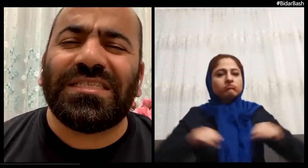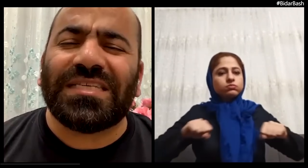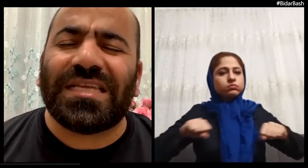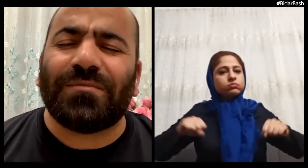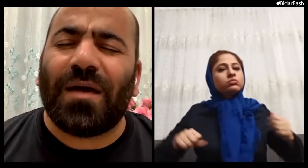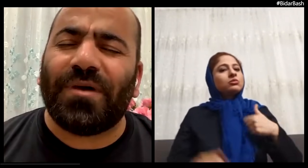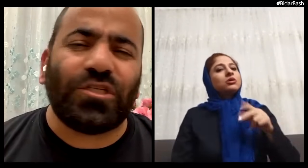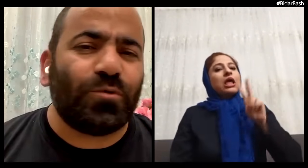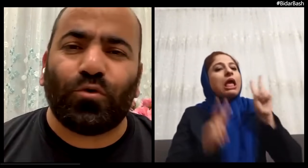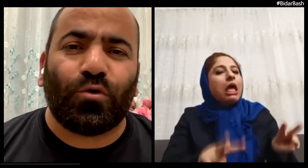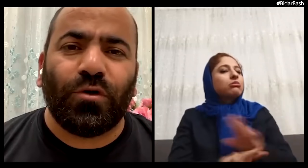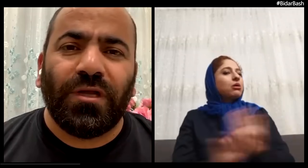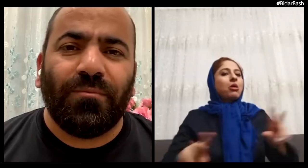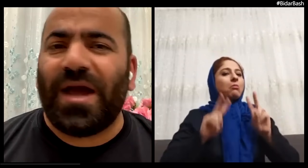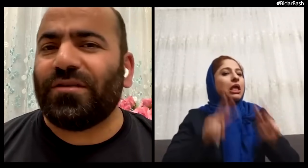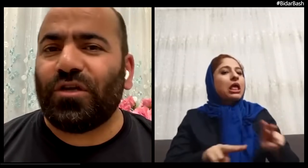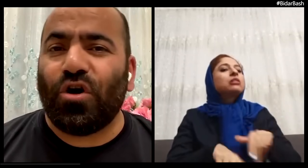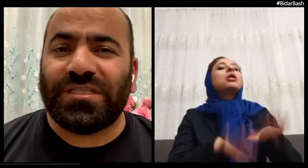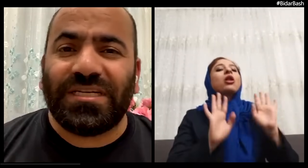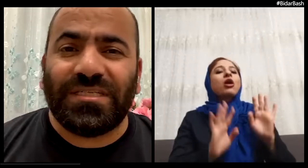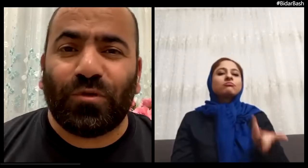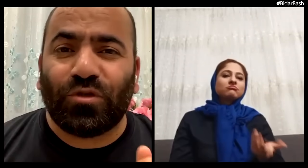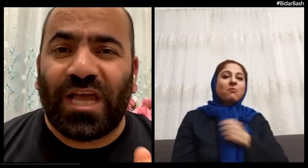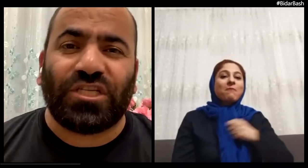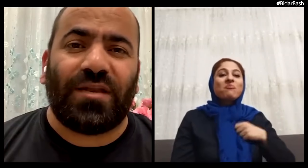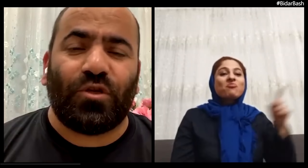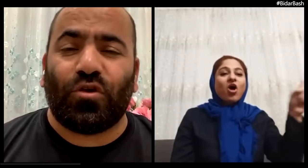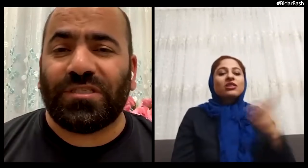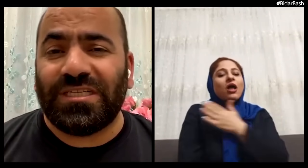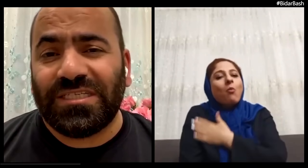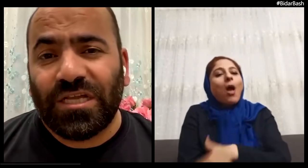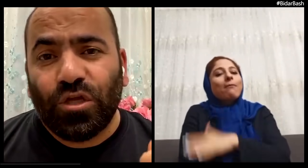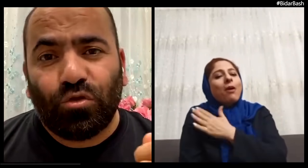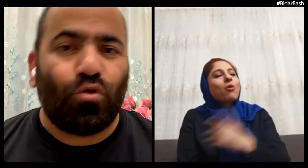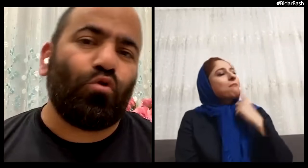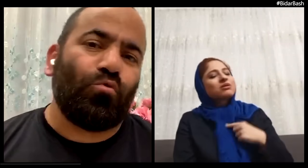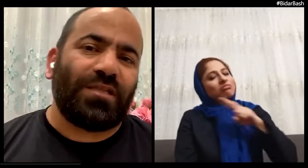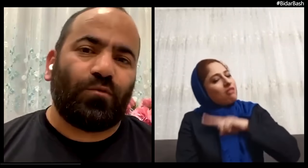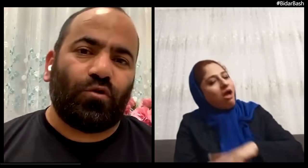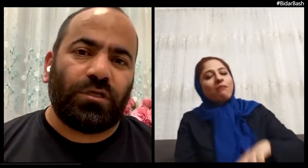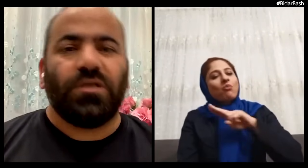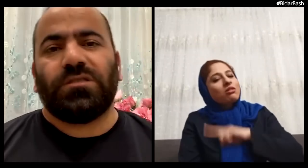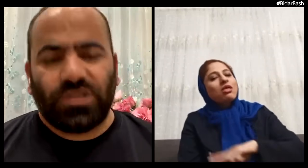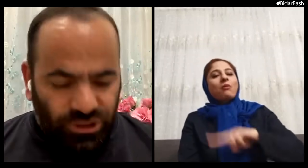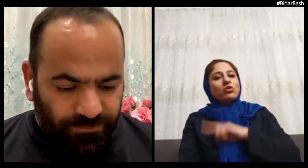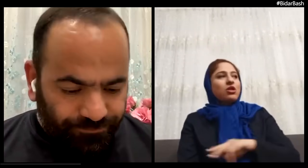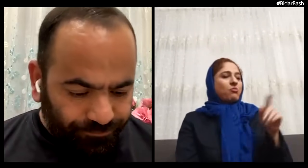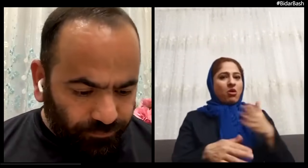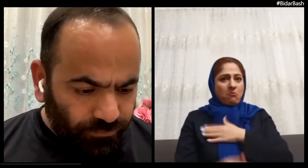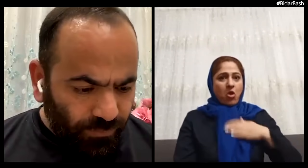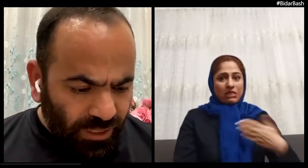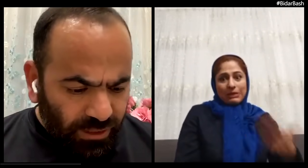حاضر نیست دست از محبتش به تو برداره، حاضر نیست به تو تشر بیاد، حاضر نیست تو رو عقوبت بکنه. داستانش